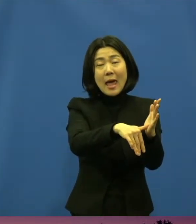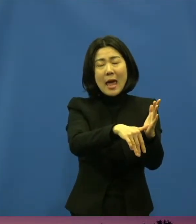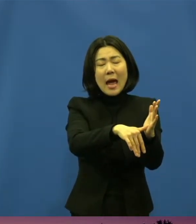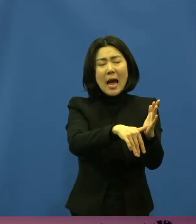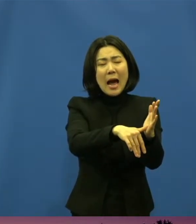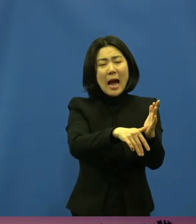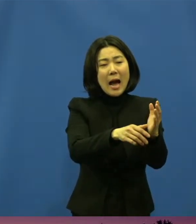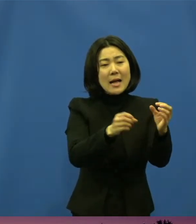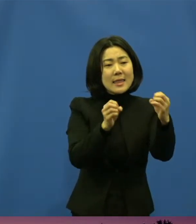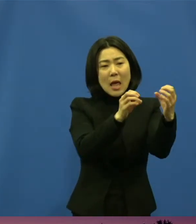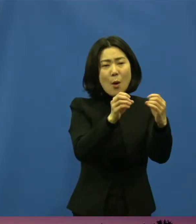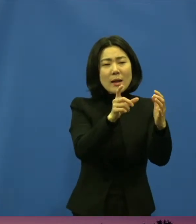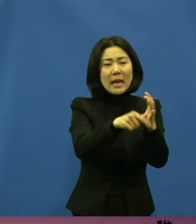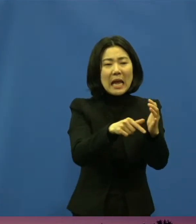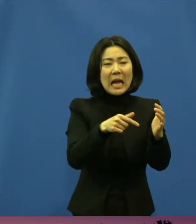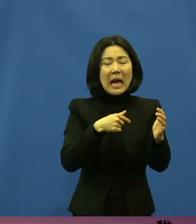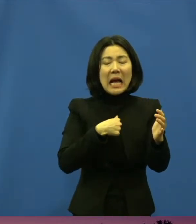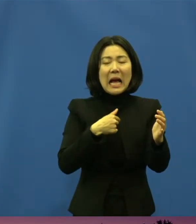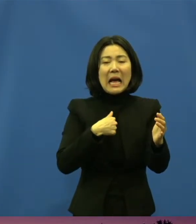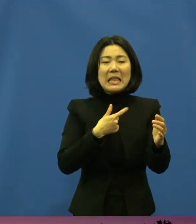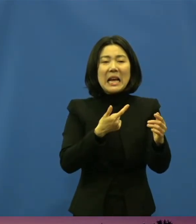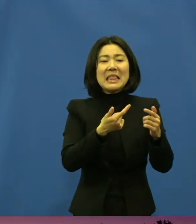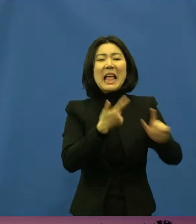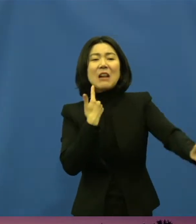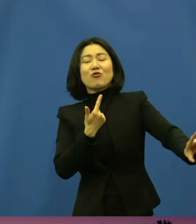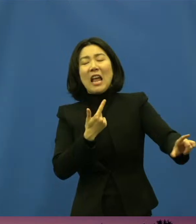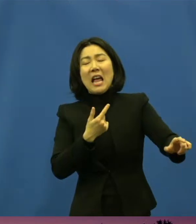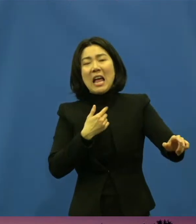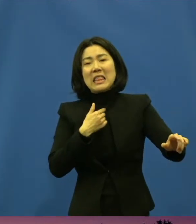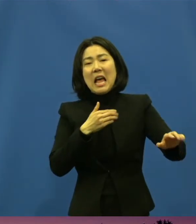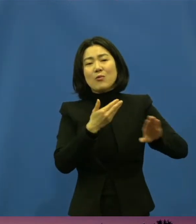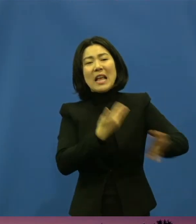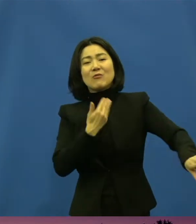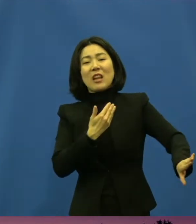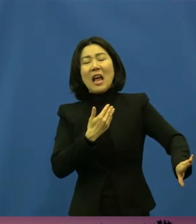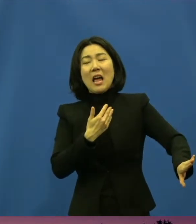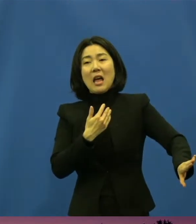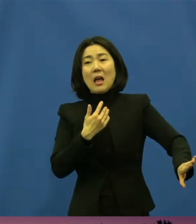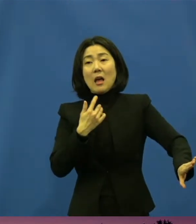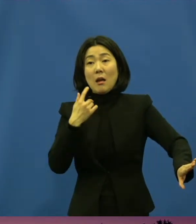걸 느끼는가? 난 진짜 확실히 달라.